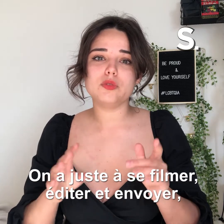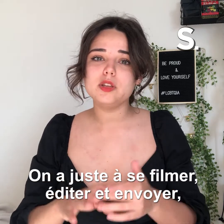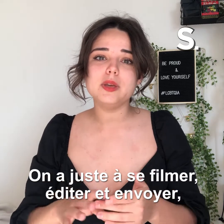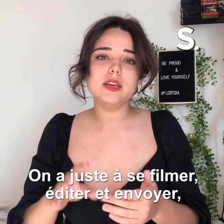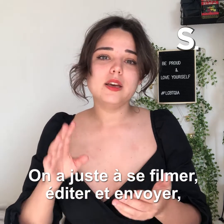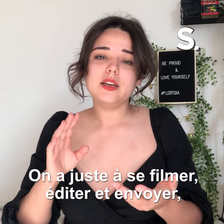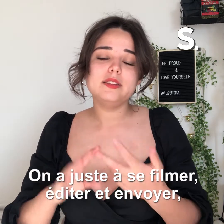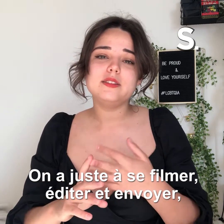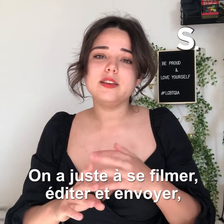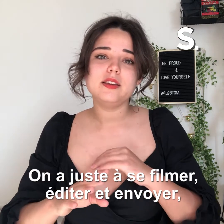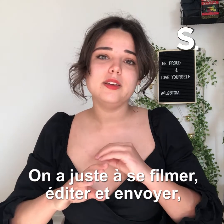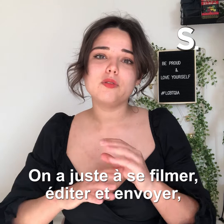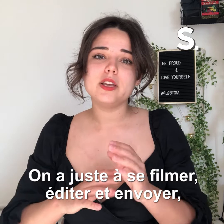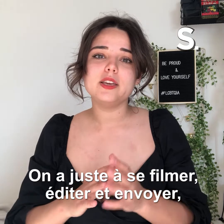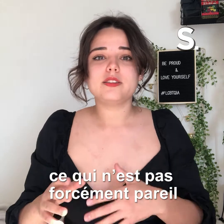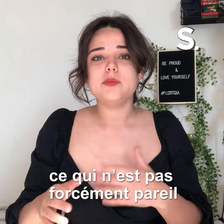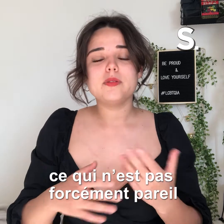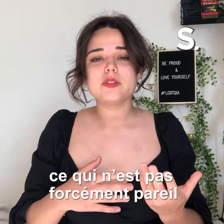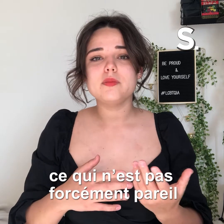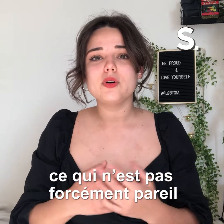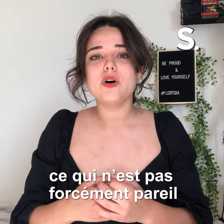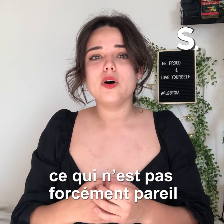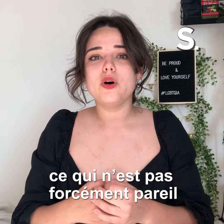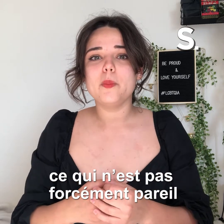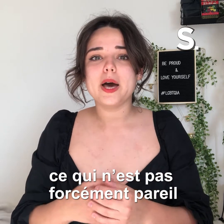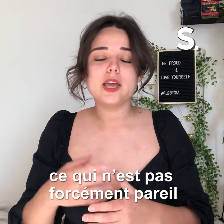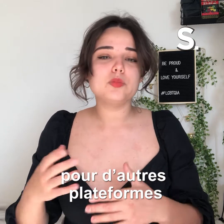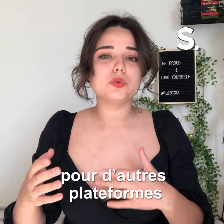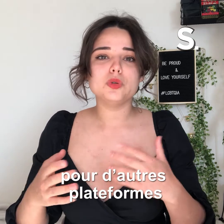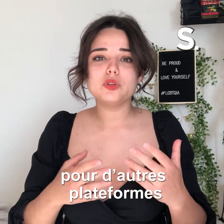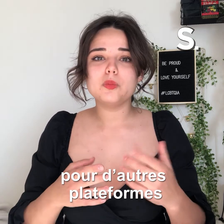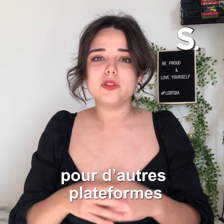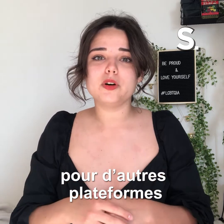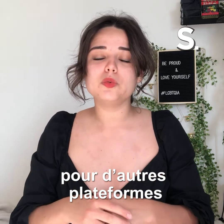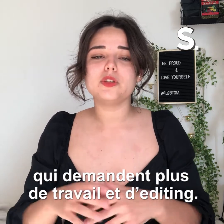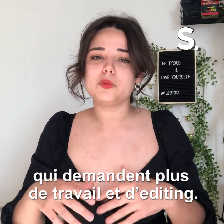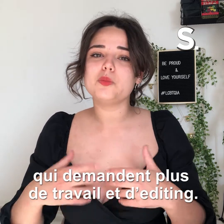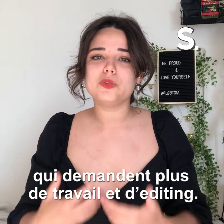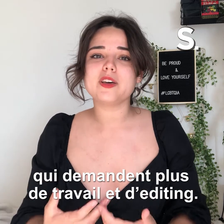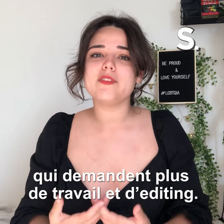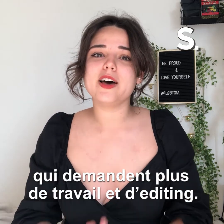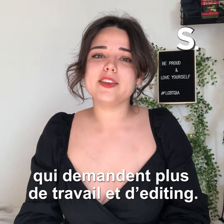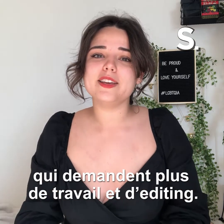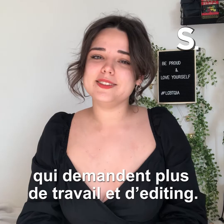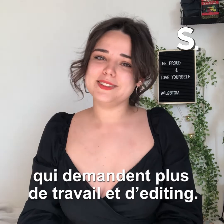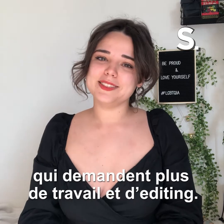se filmer, éditer et envoyer. Ce n'est pas forcément pareil pour d'autres plateformes, où ça demande plus de travail et d'éditing.